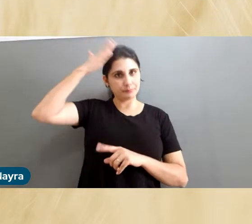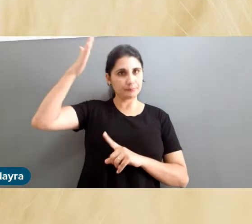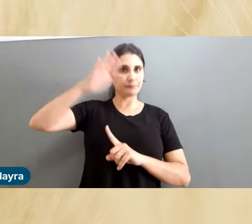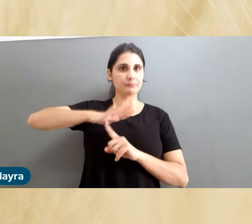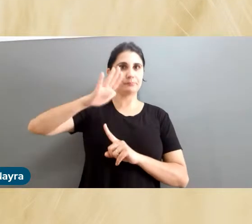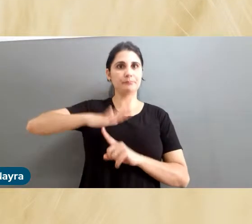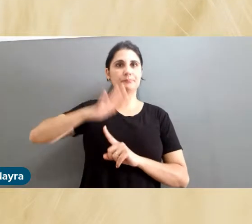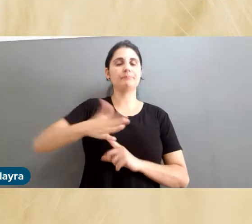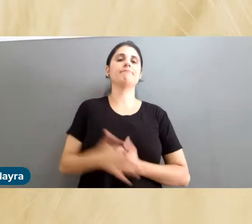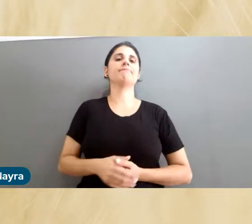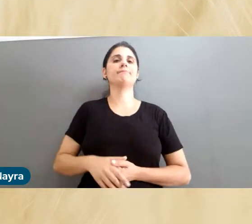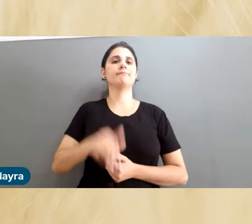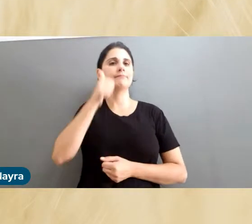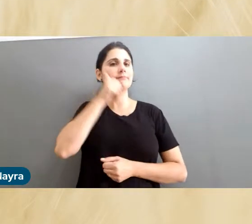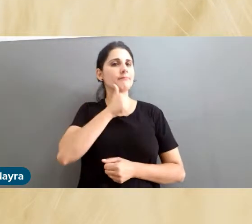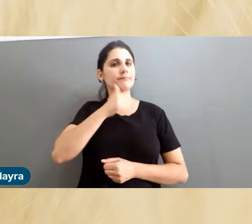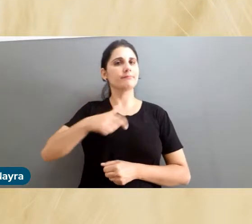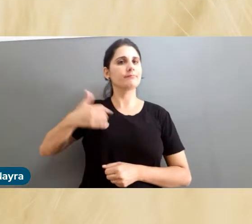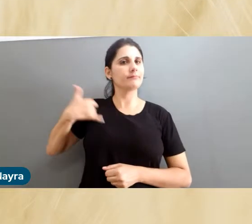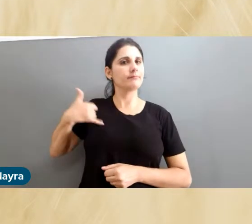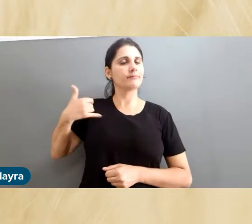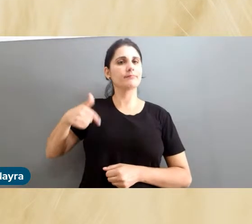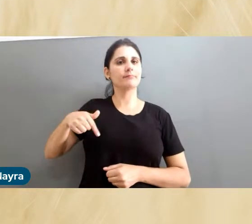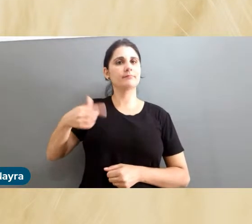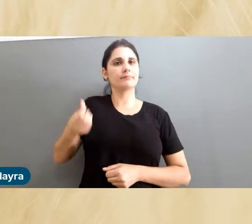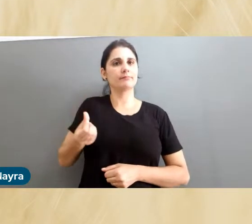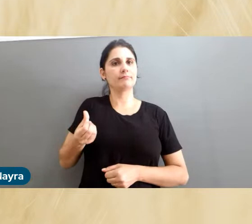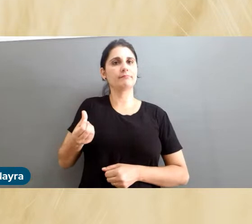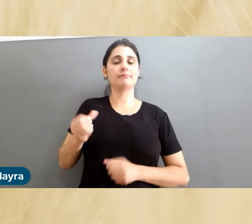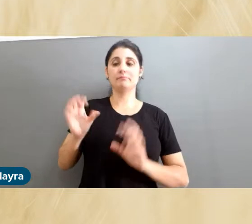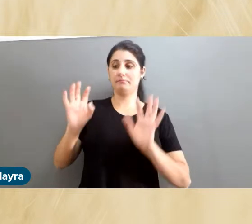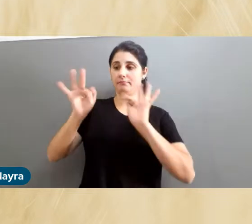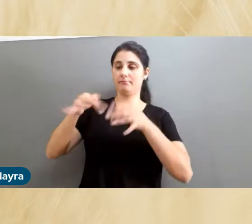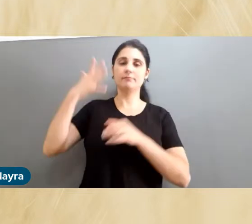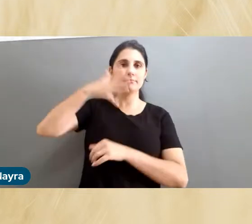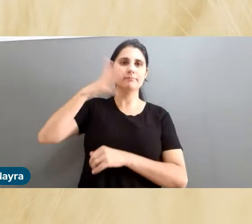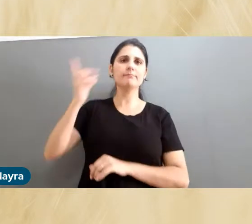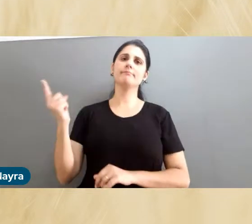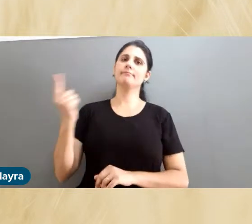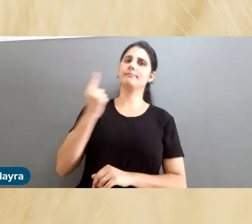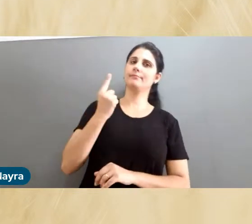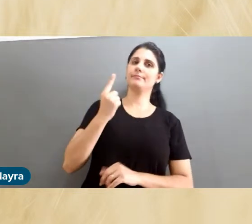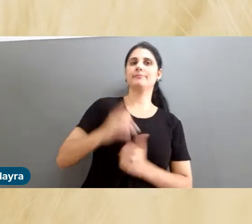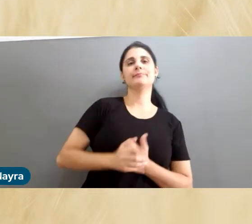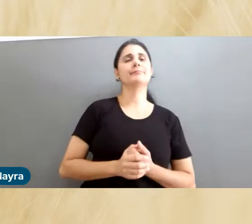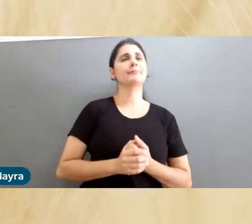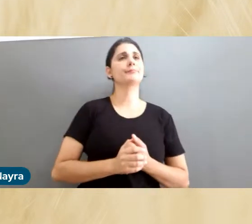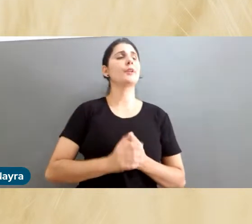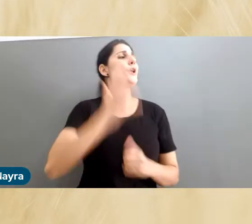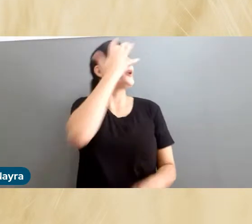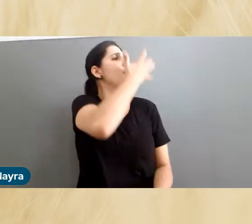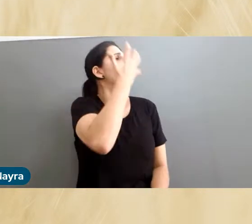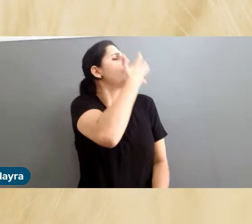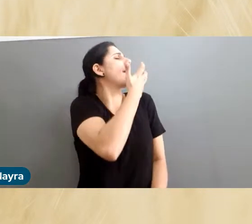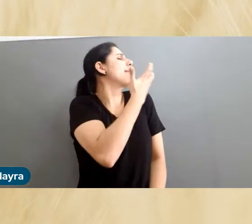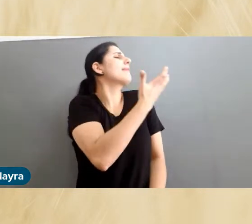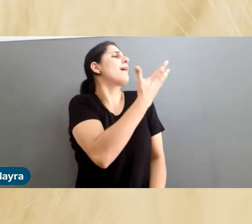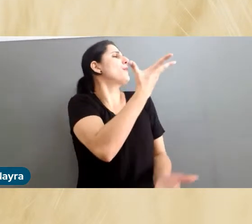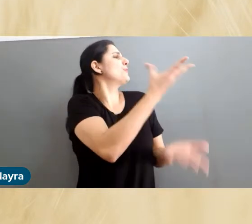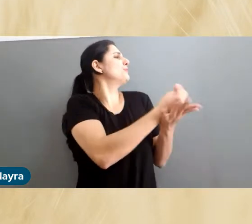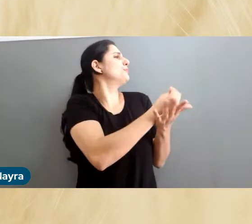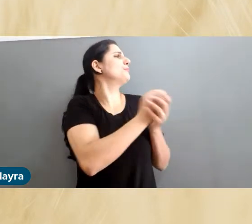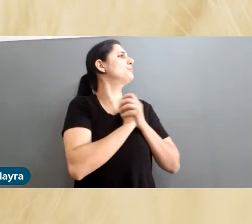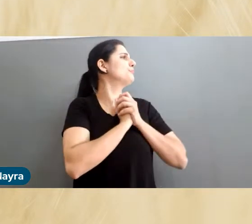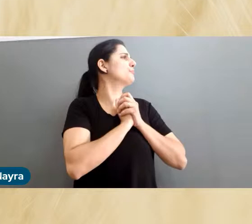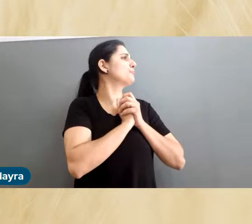com mais ou menos 76 anos me procurou no final da palestra e falou assim, Saulo, estou encantada com a doutrina espírita. Conheci o